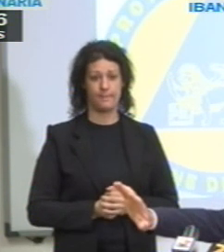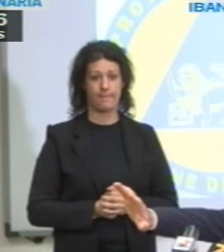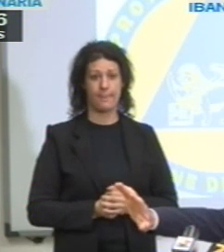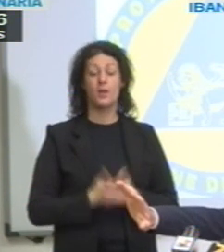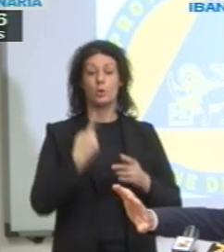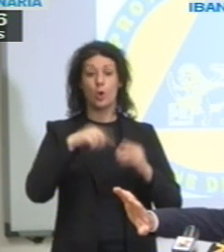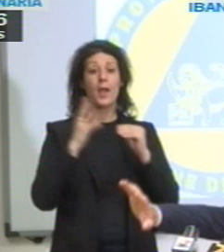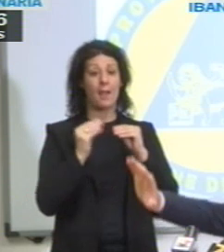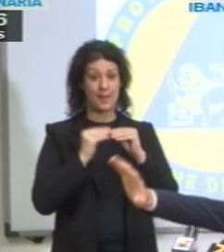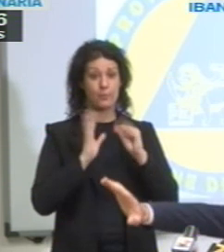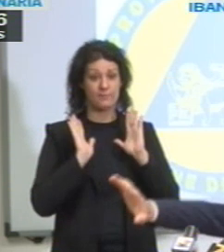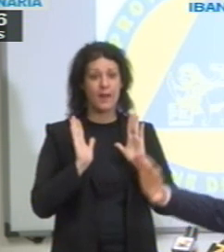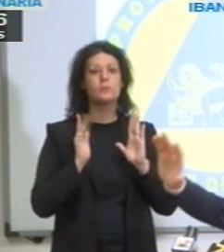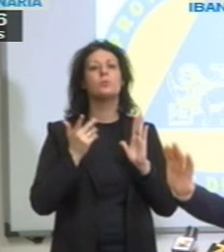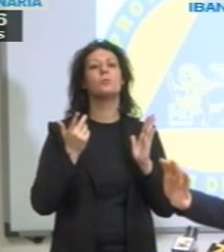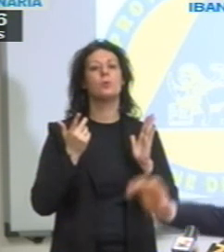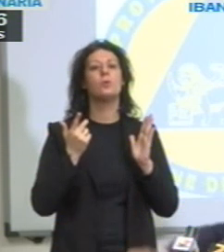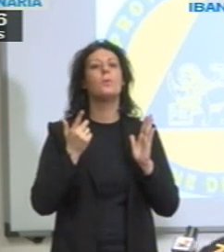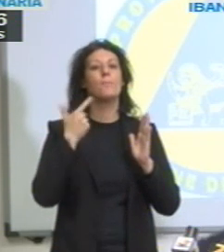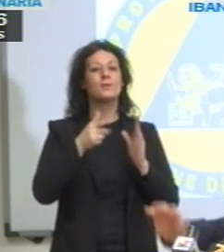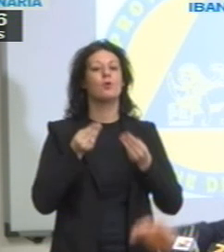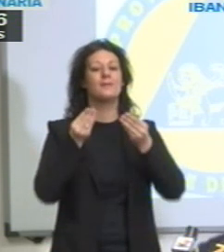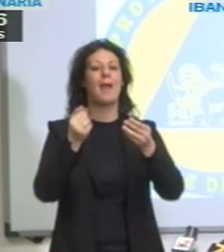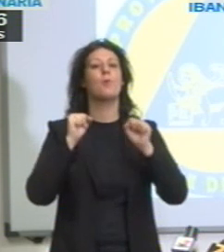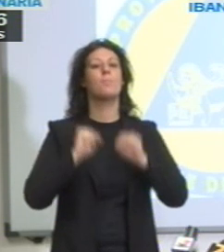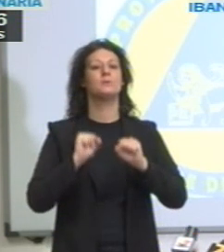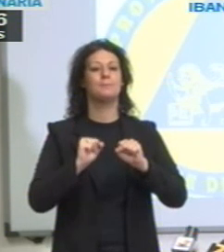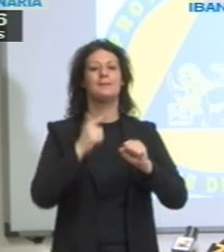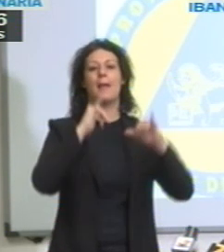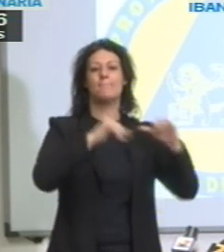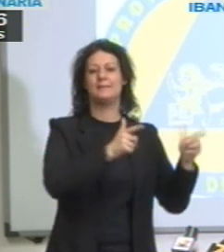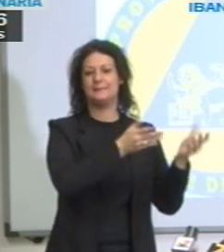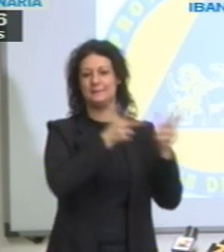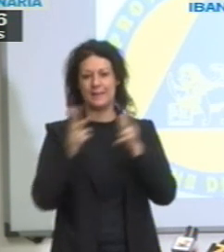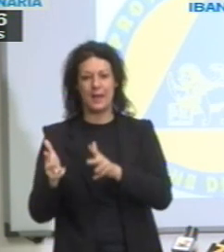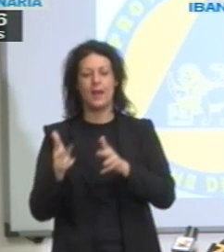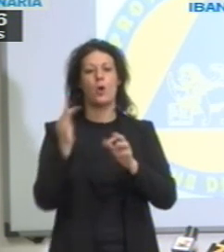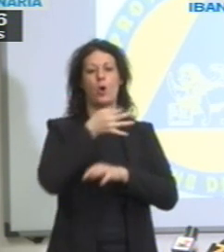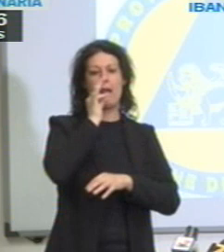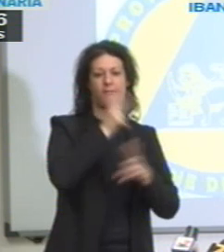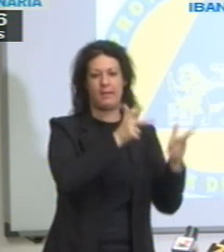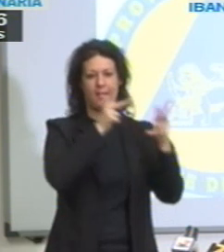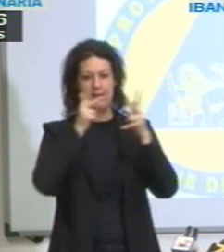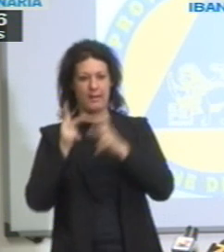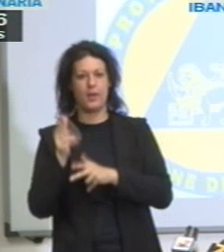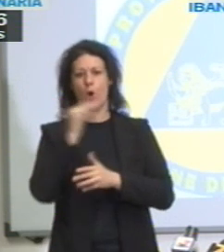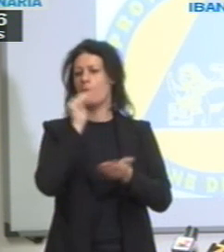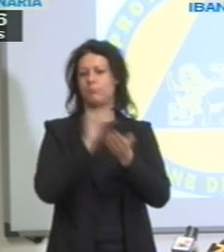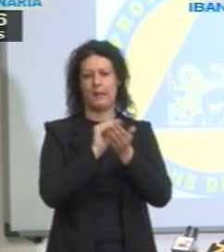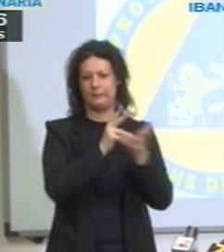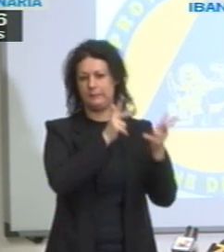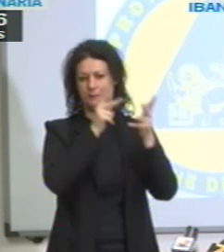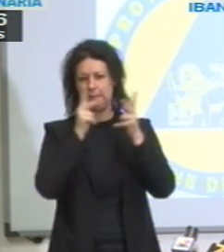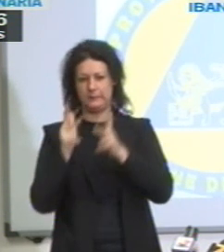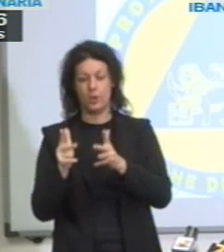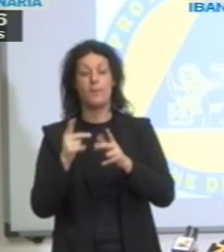andare a comprarsi il caffè piuttosto che la pizza o il kebab o quello che è. Questa è la verità. E andrebbe